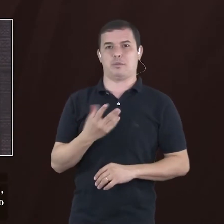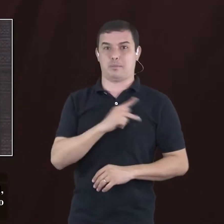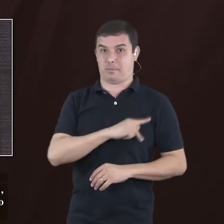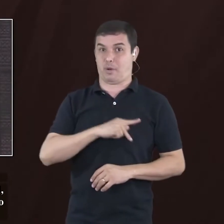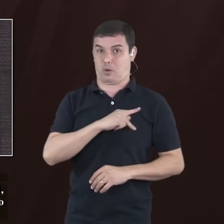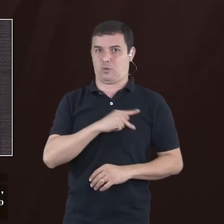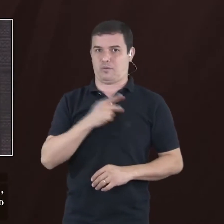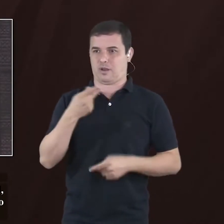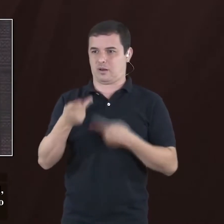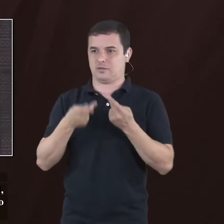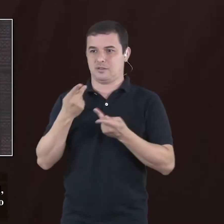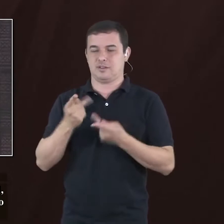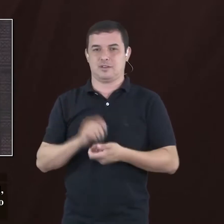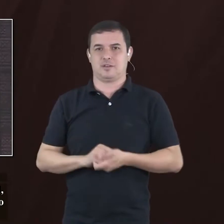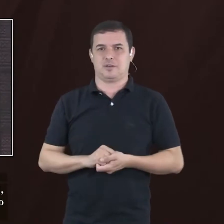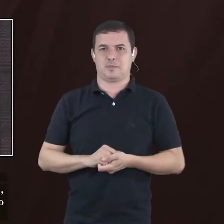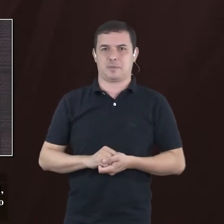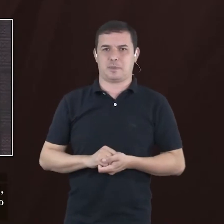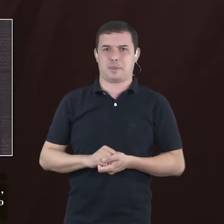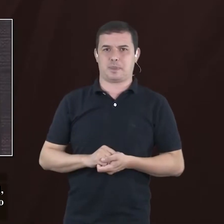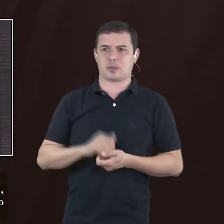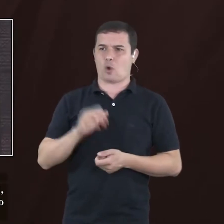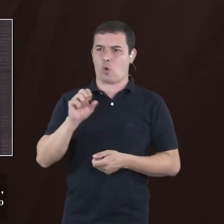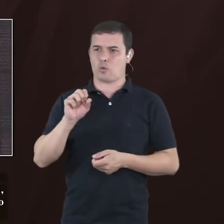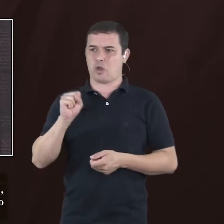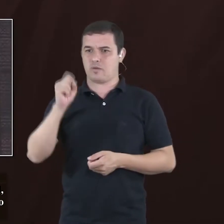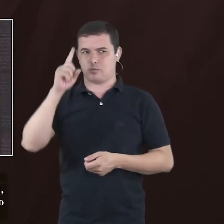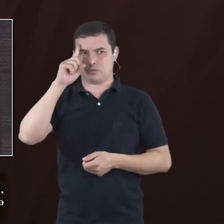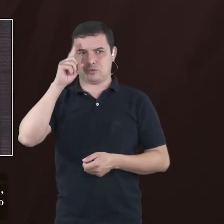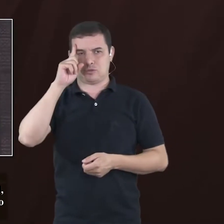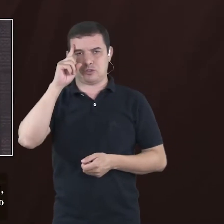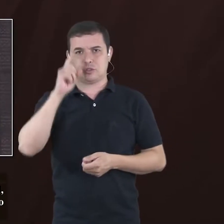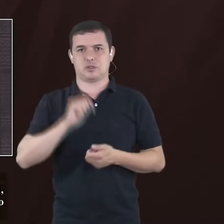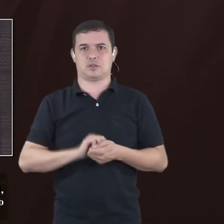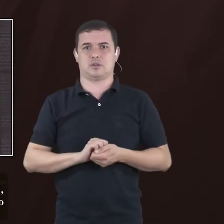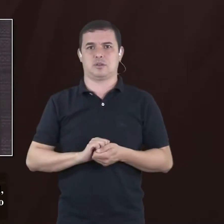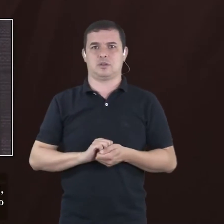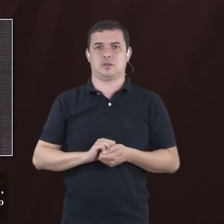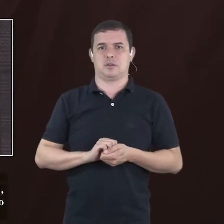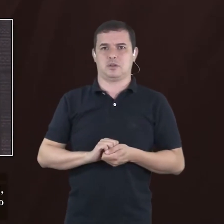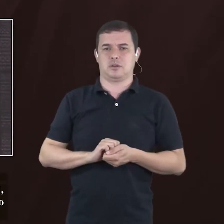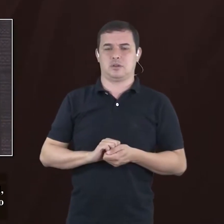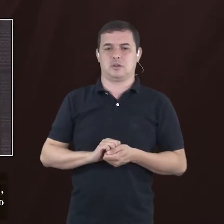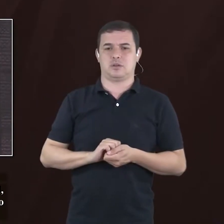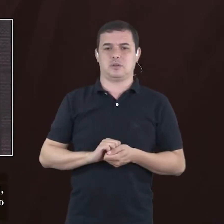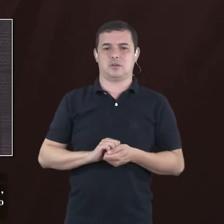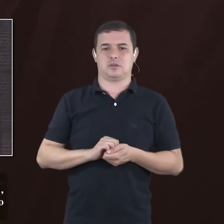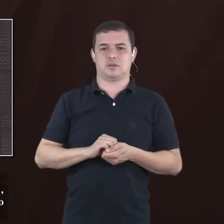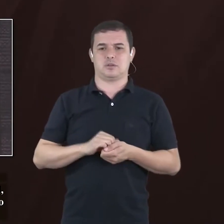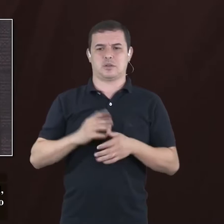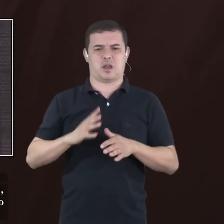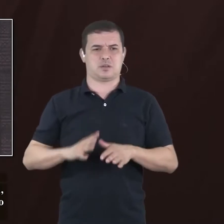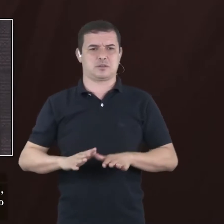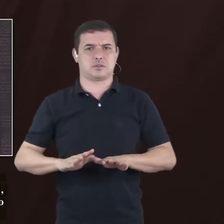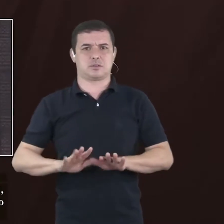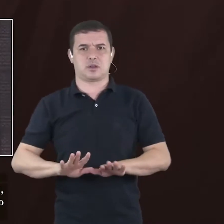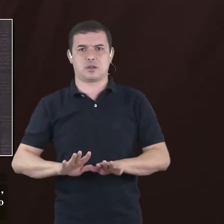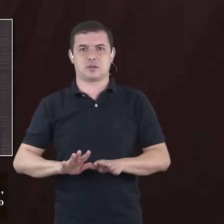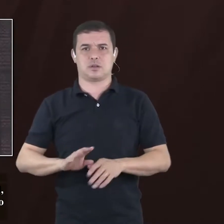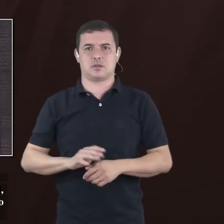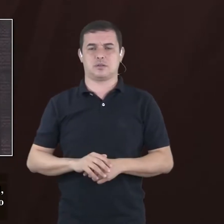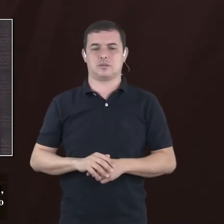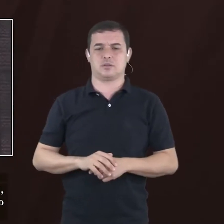Circuncidado ao 8º dia, da linhagem de Israel, da tribo de Benjamim, hebreu de hebreus, quanto à